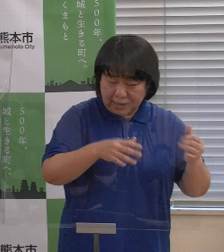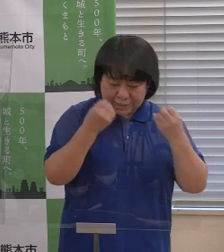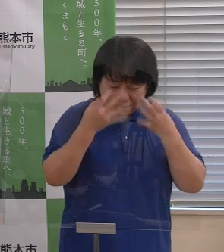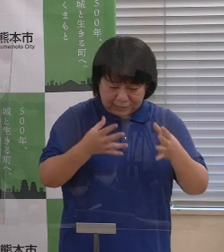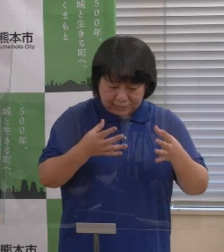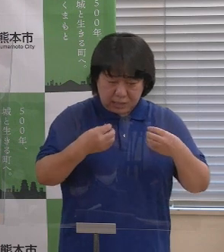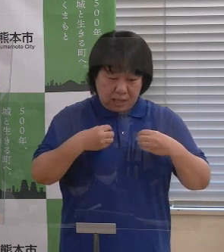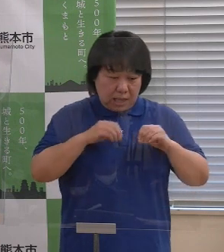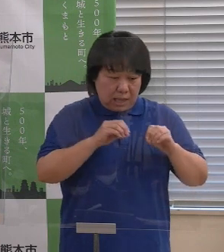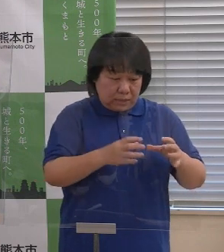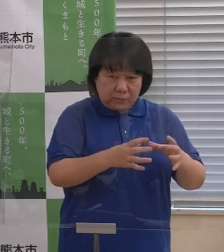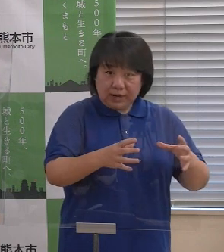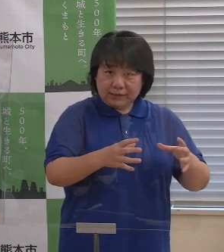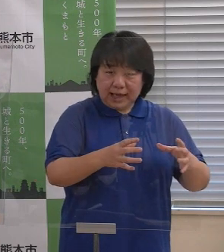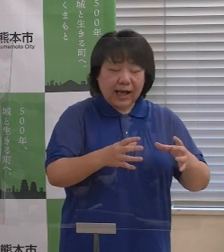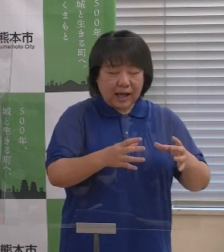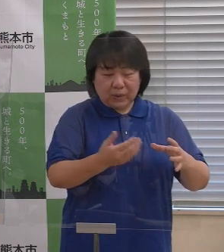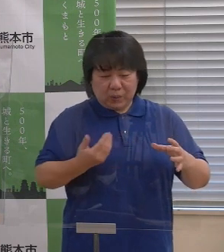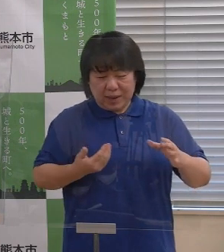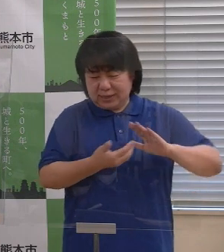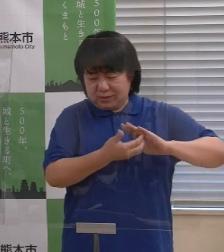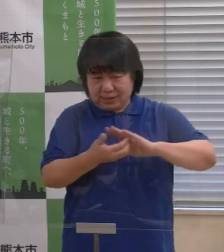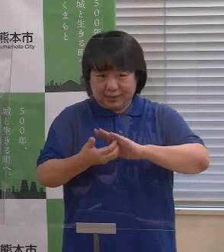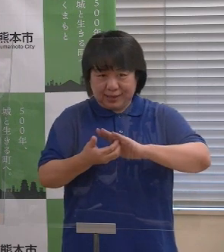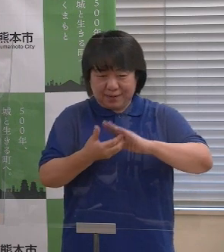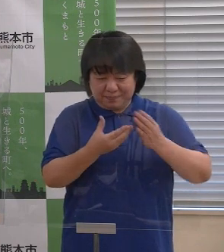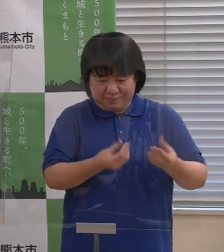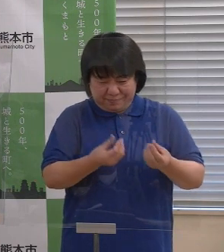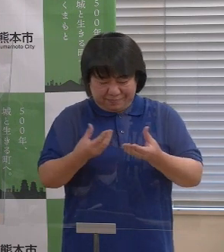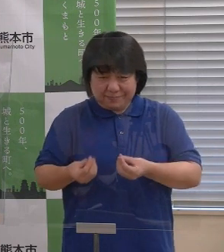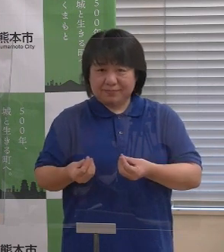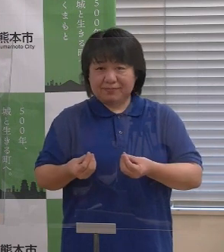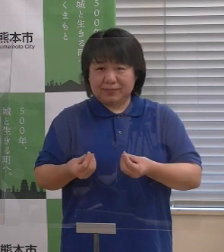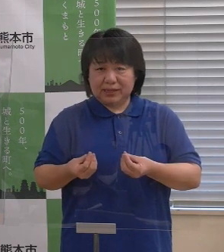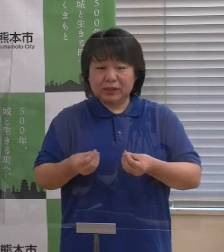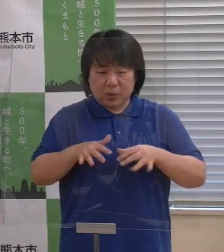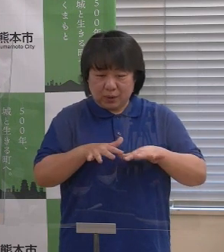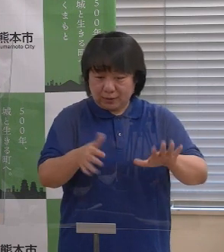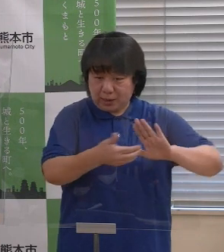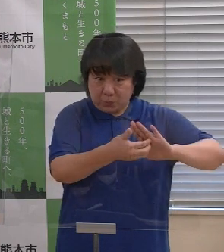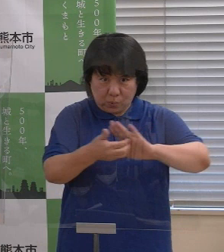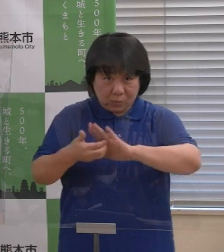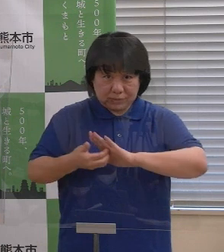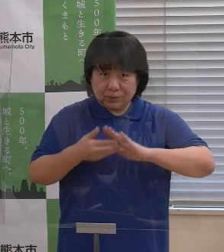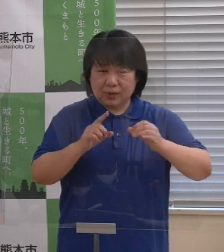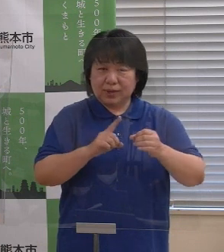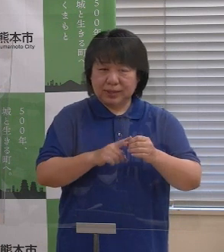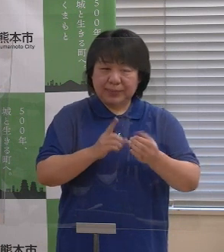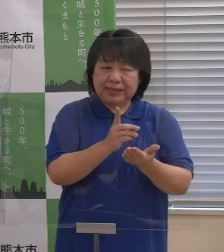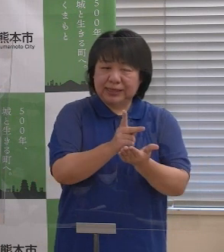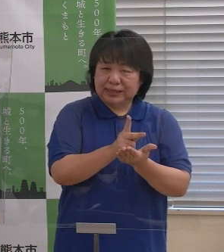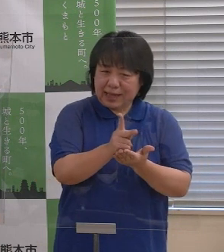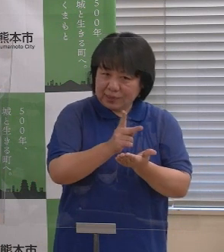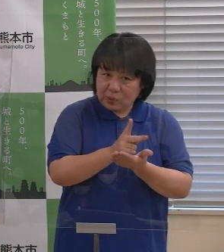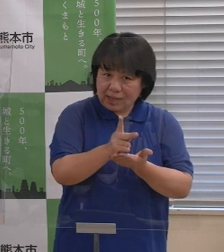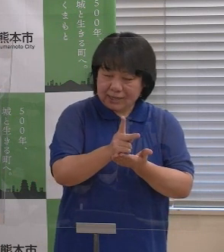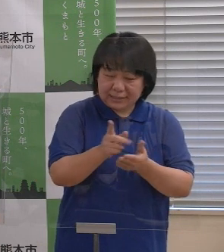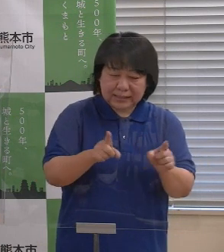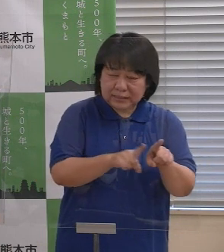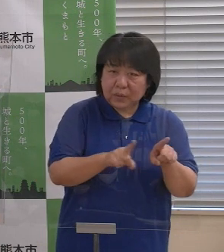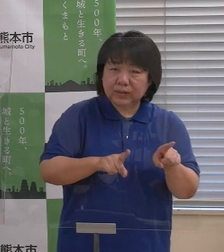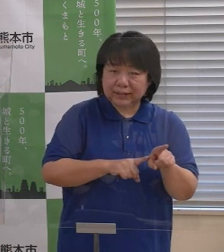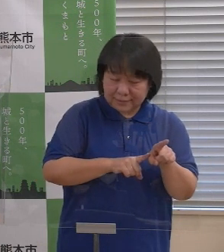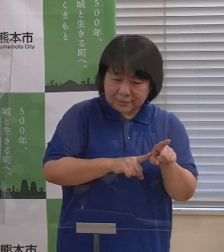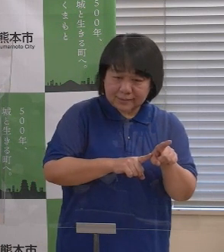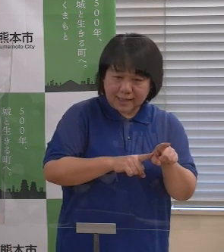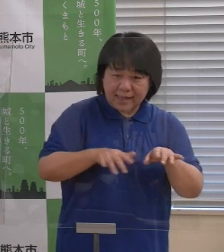生を未然に防ぎ、徹底的に感染拡大を防止するために業種別ガイドラインに沿った感染拡大防止対